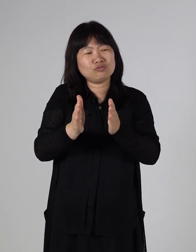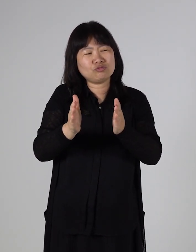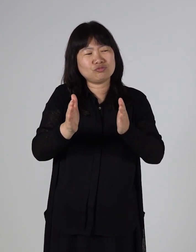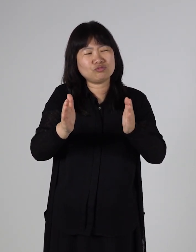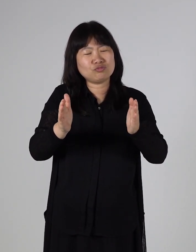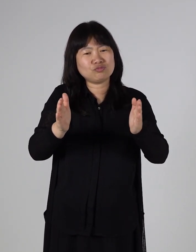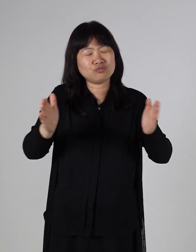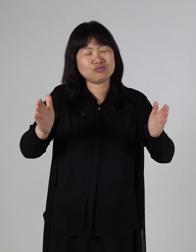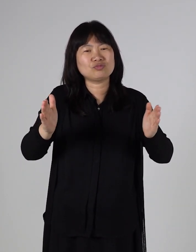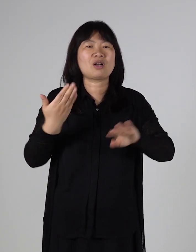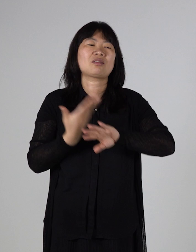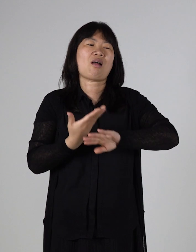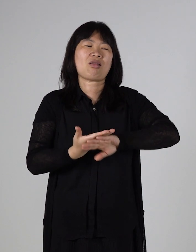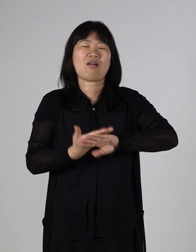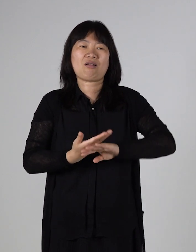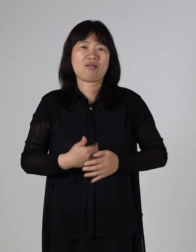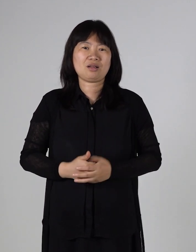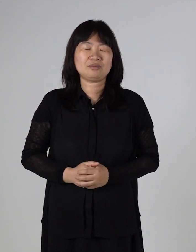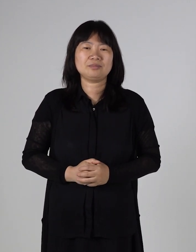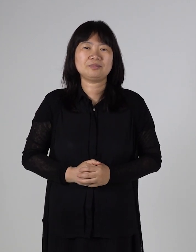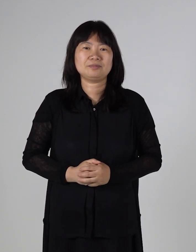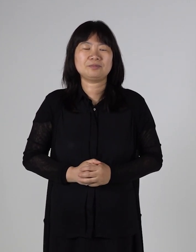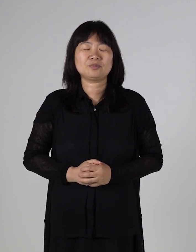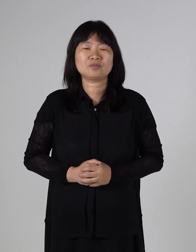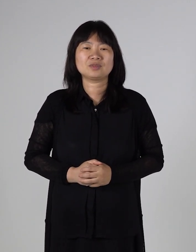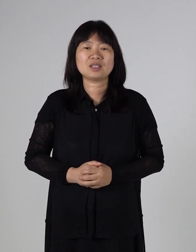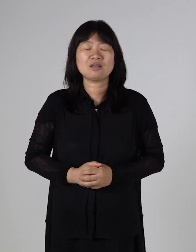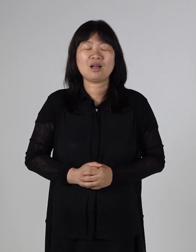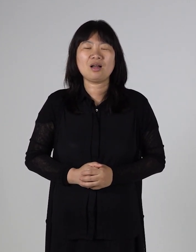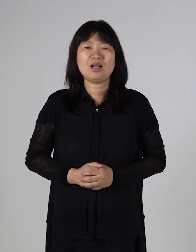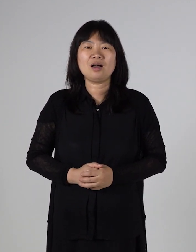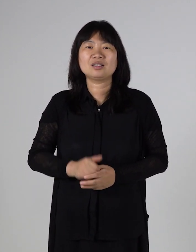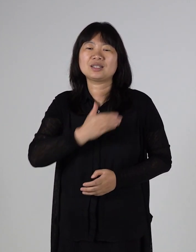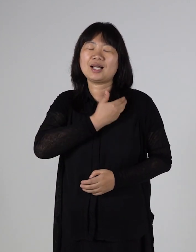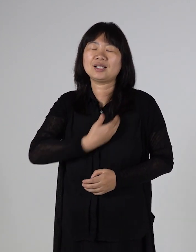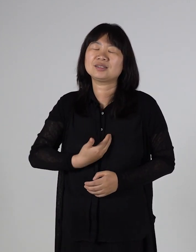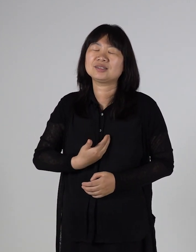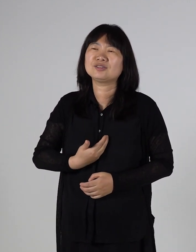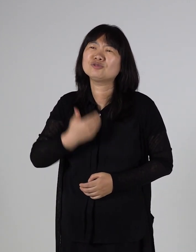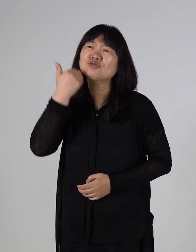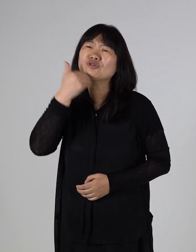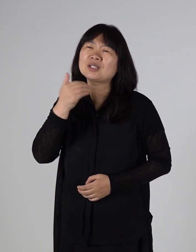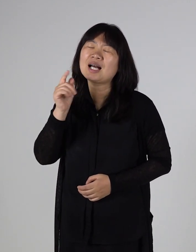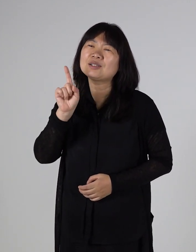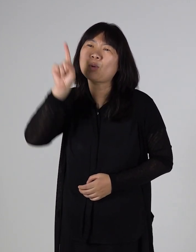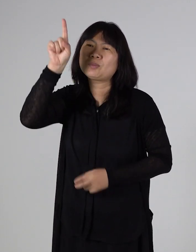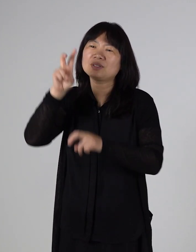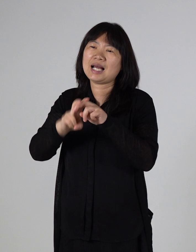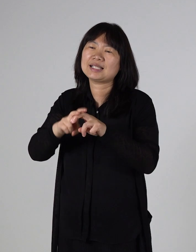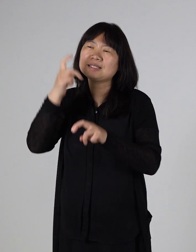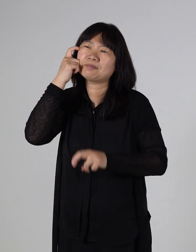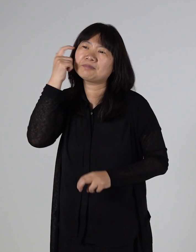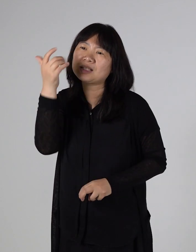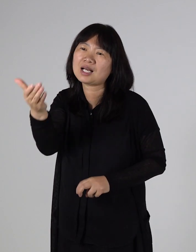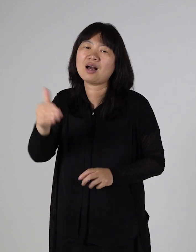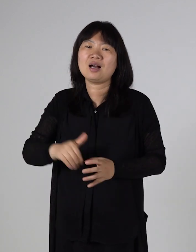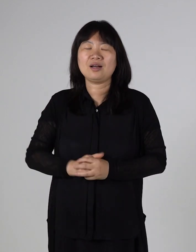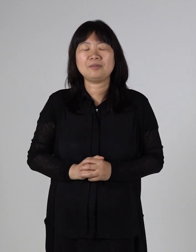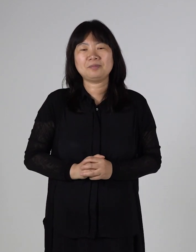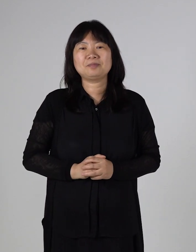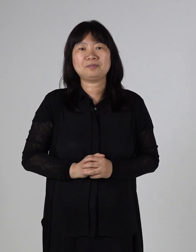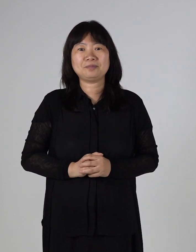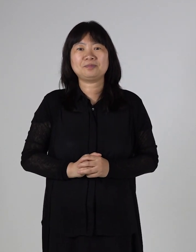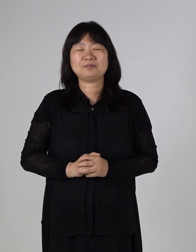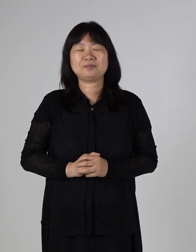거예요. 자, 누가 큰 자입니까? 그러니까 이 말은 그 당시 사회적 이해